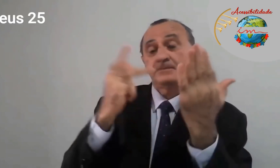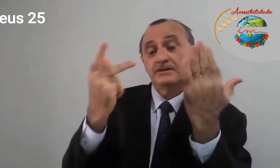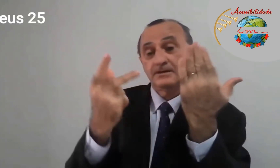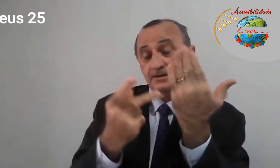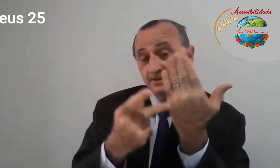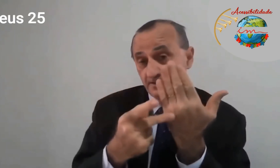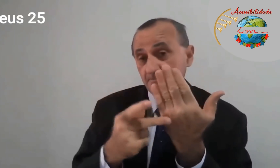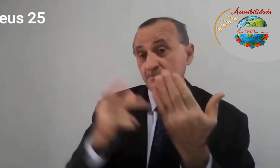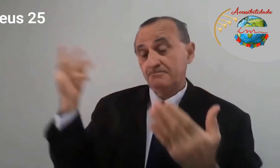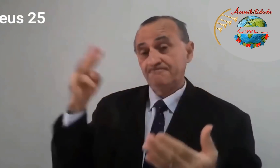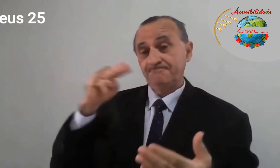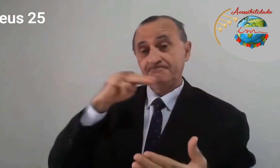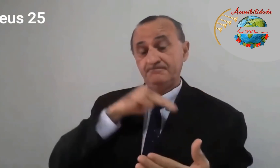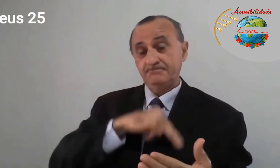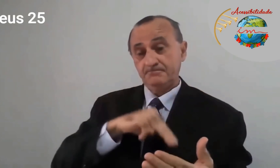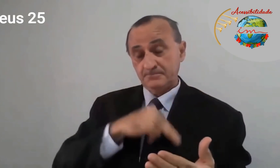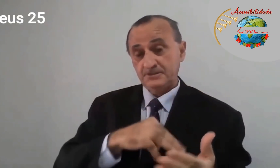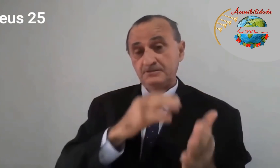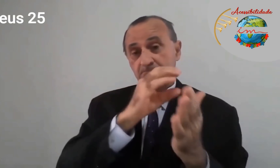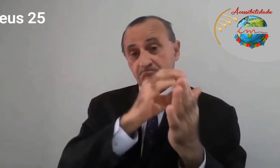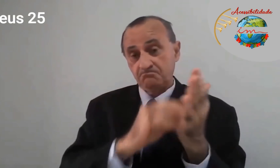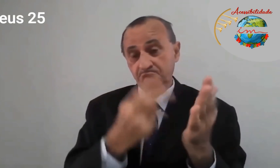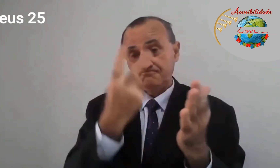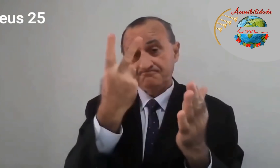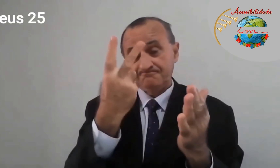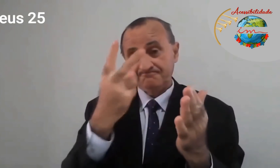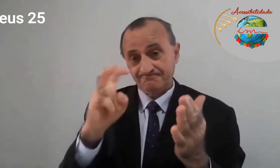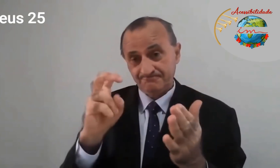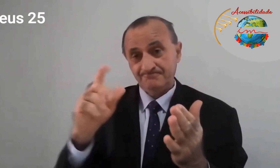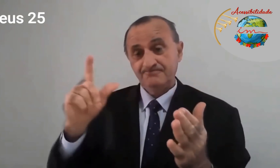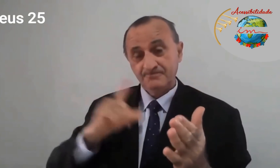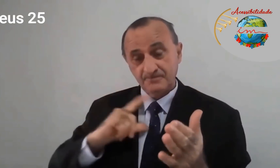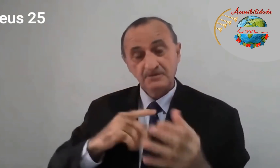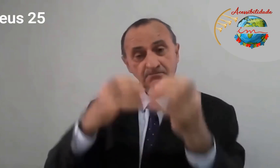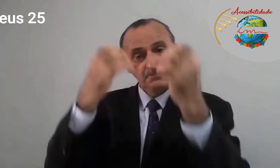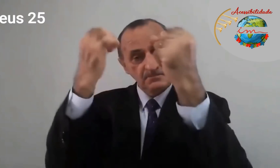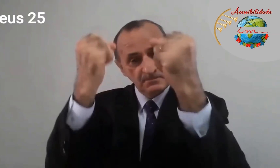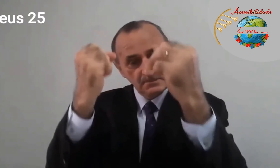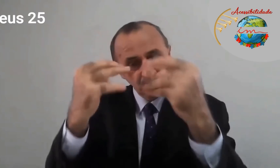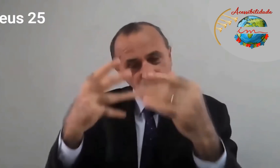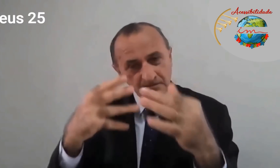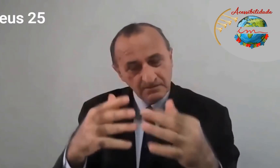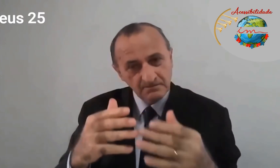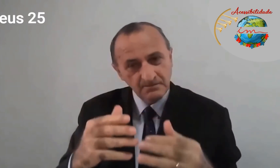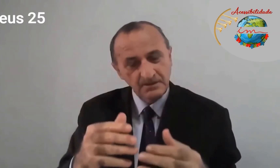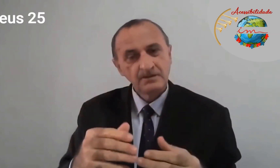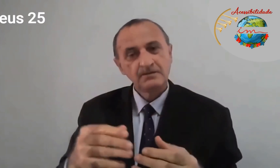lembramos da parábola de Mateus, no capítulo 25, que nos diz,